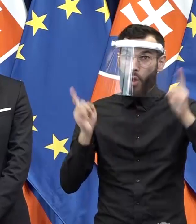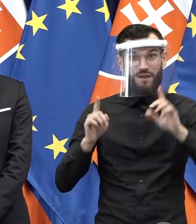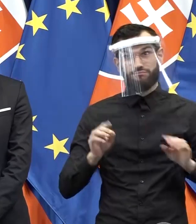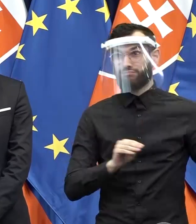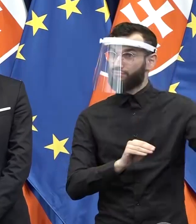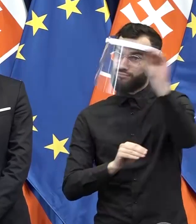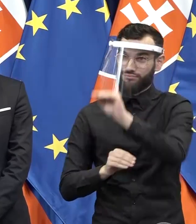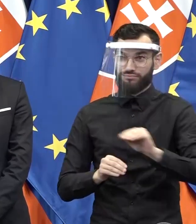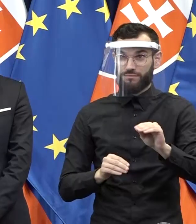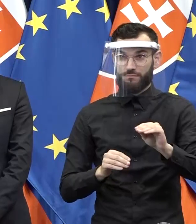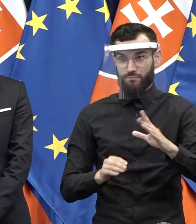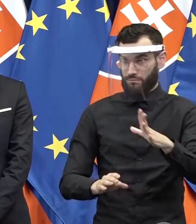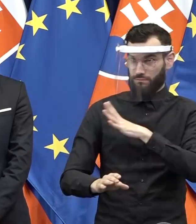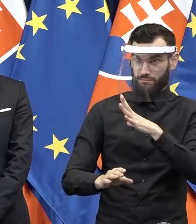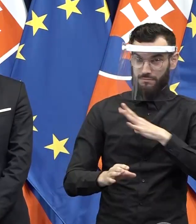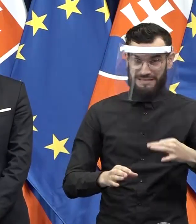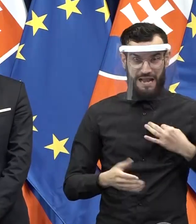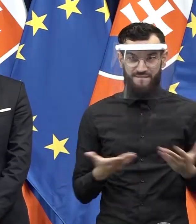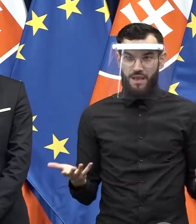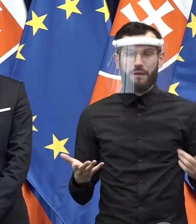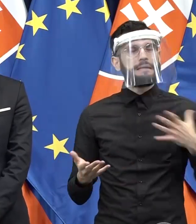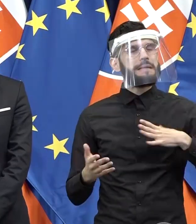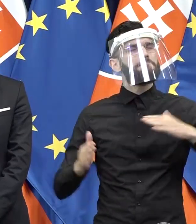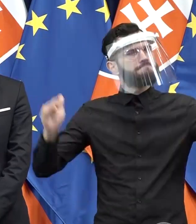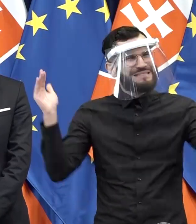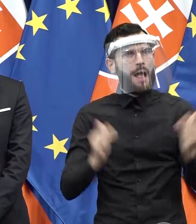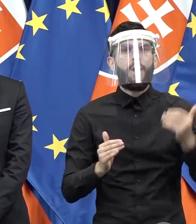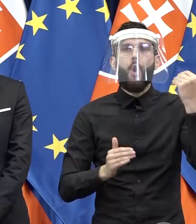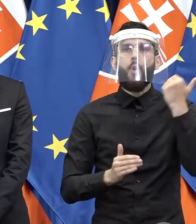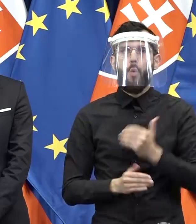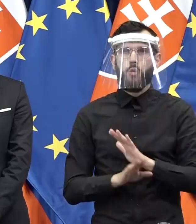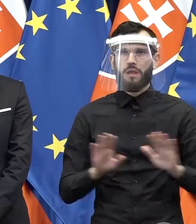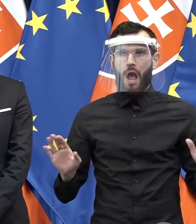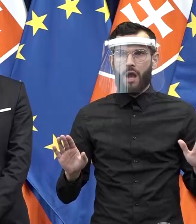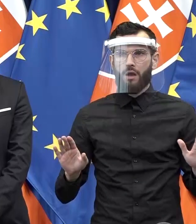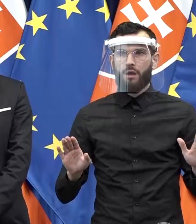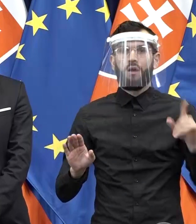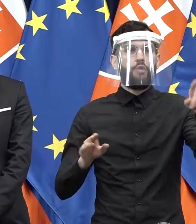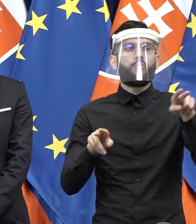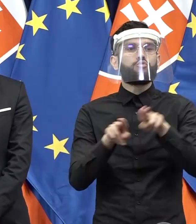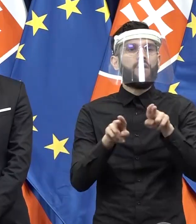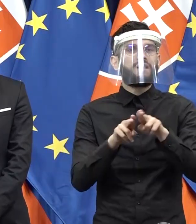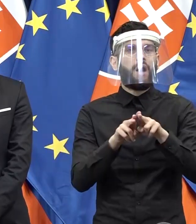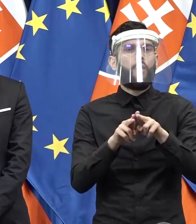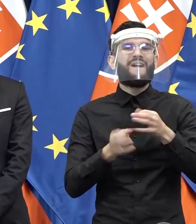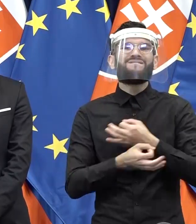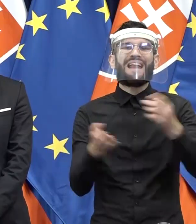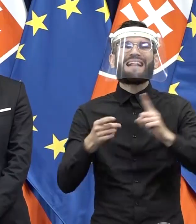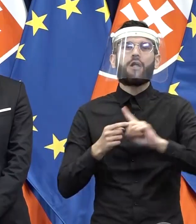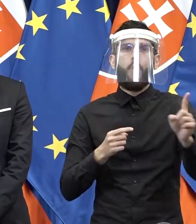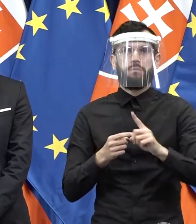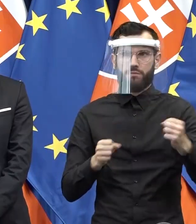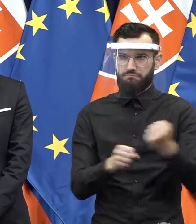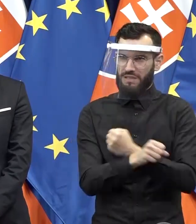ohrozovať zdravie druhých ľudí. My musíme minimalizovať počet ľudí aj v prostriedkoch hromadnej dopravy, akúkoľvek